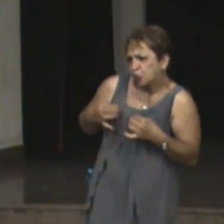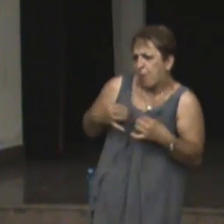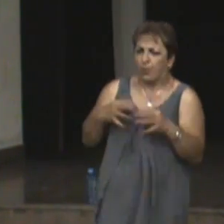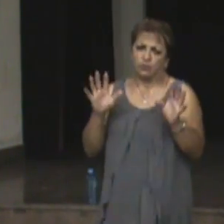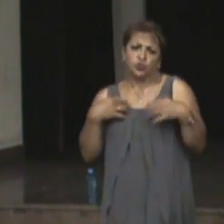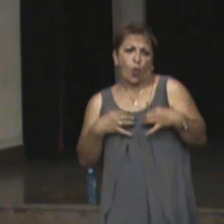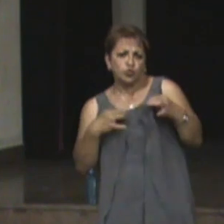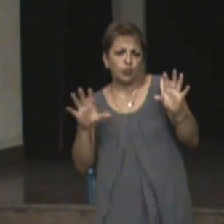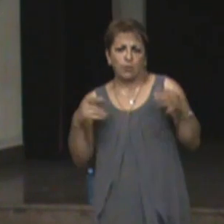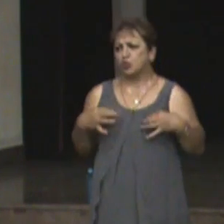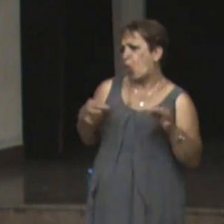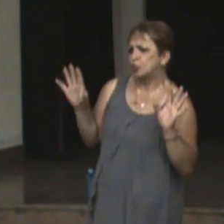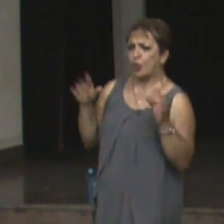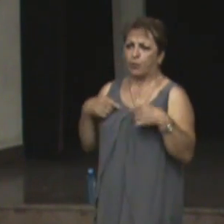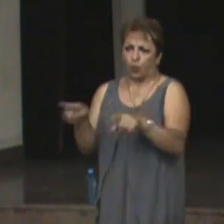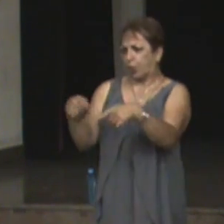նկատմամբ,